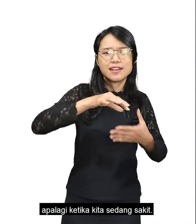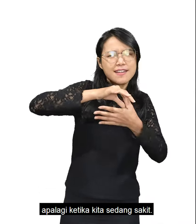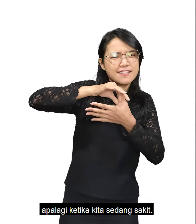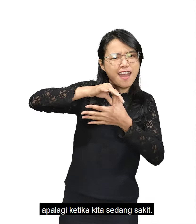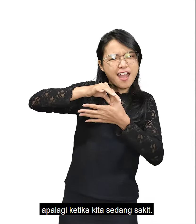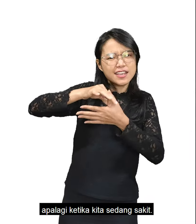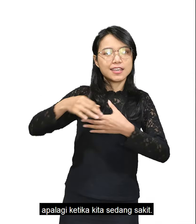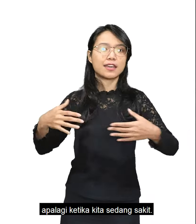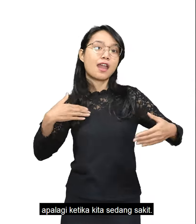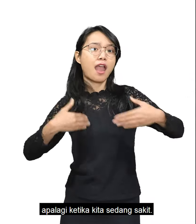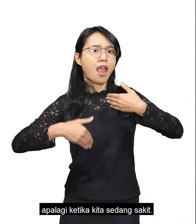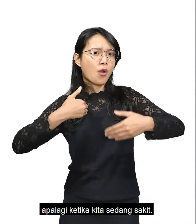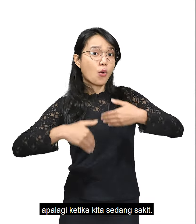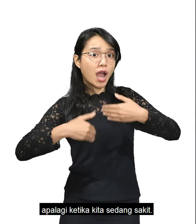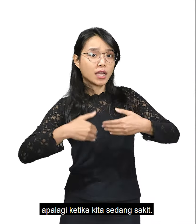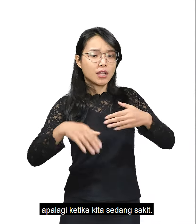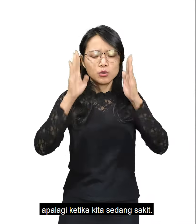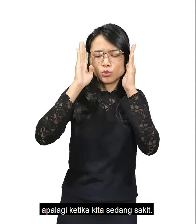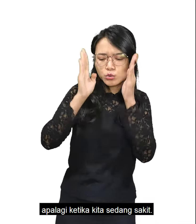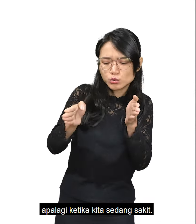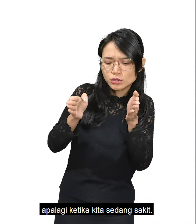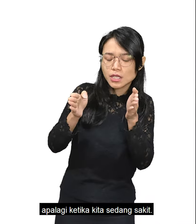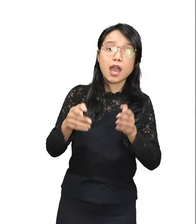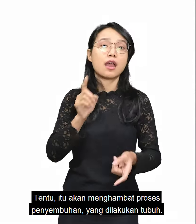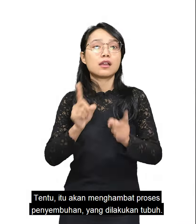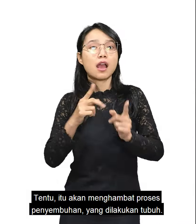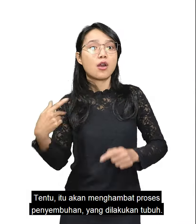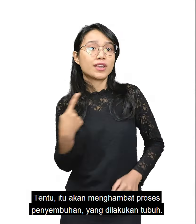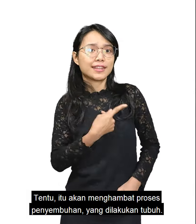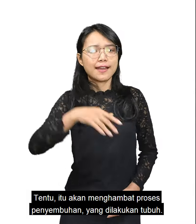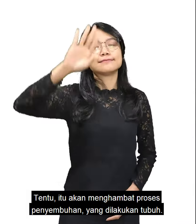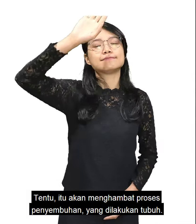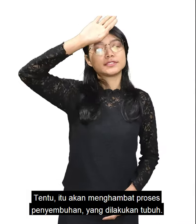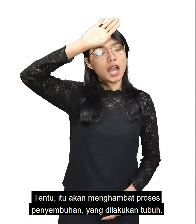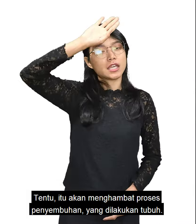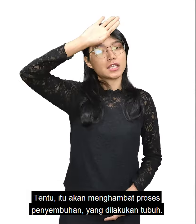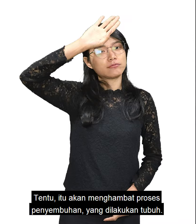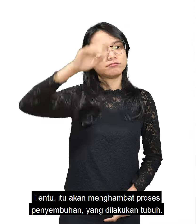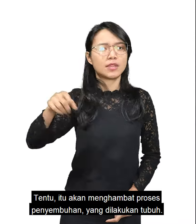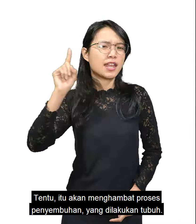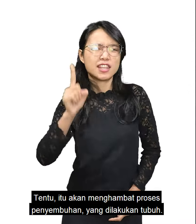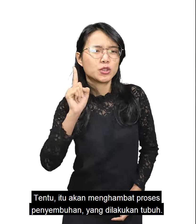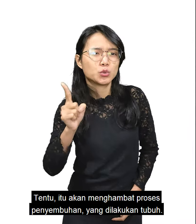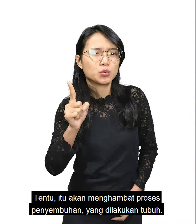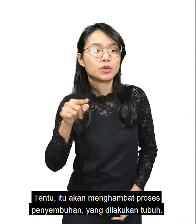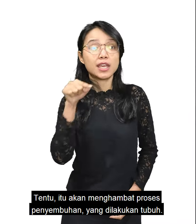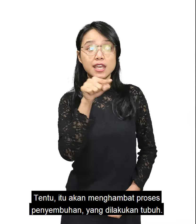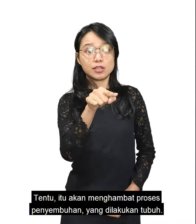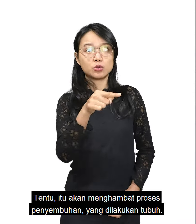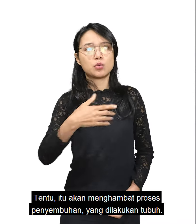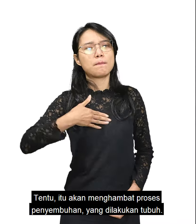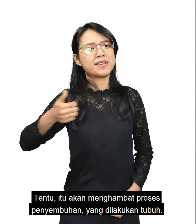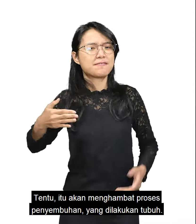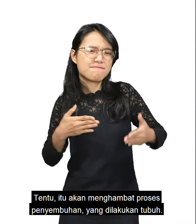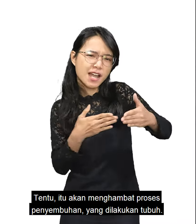apalagi ketika kita sedang sakit tentu itu akan menghambat proses penyembuhan yang